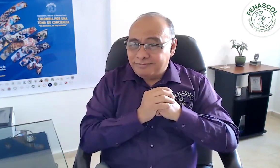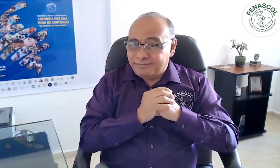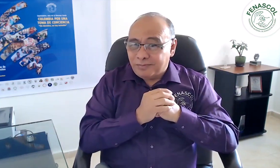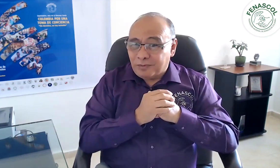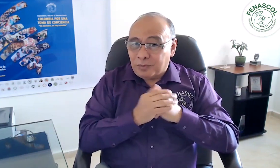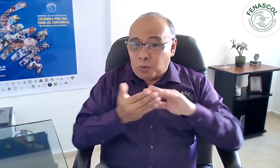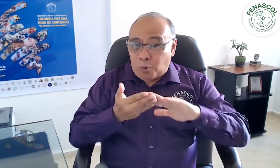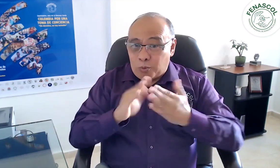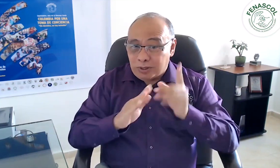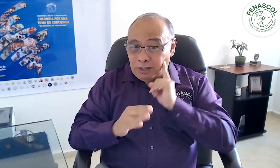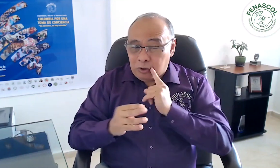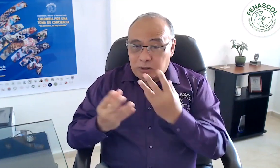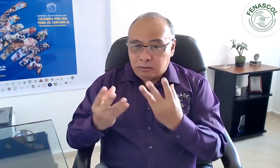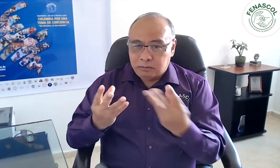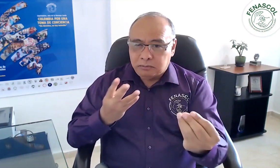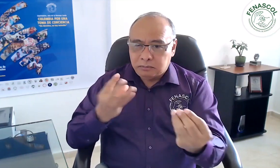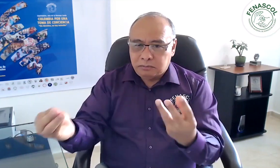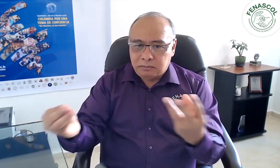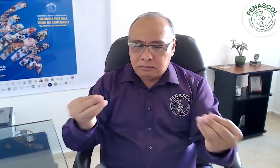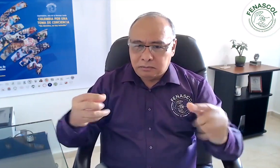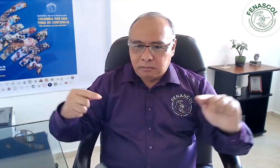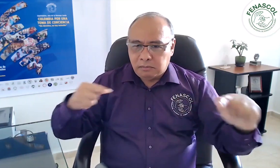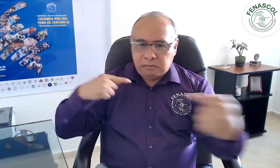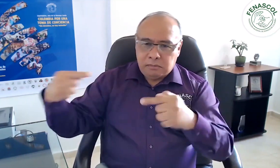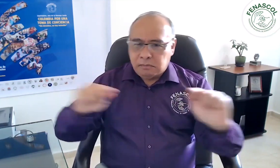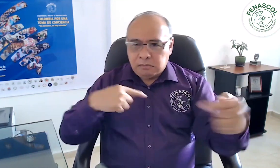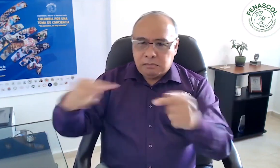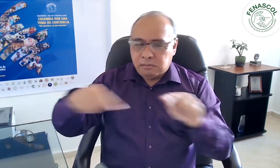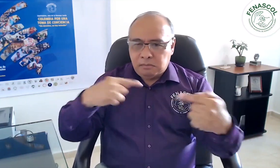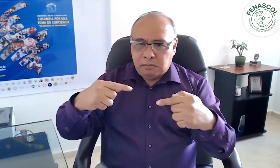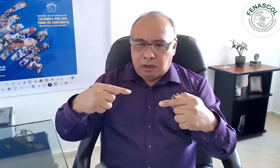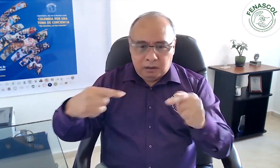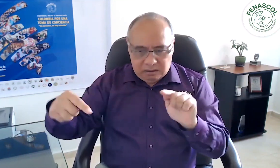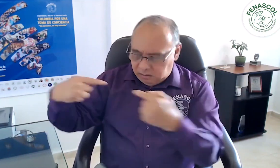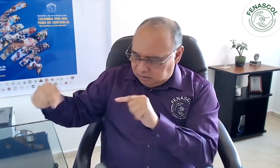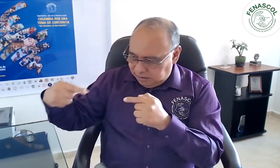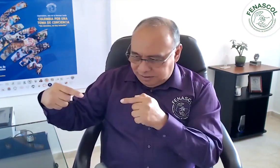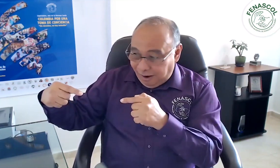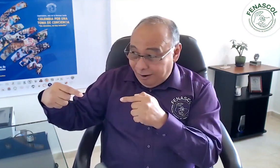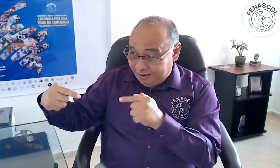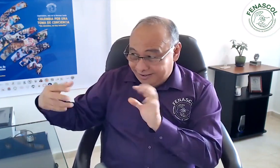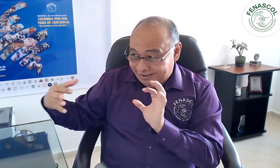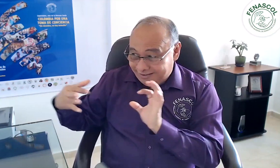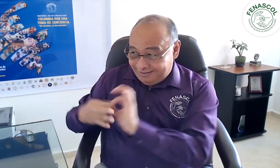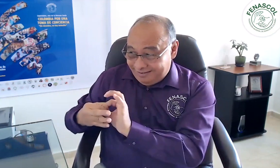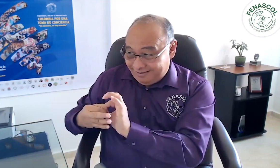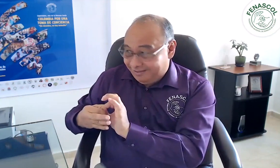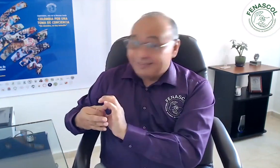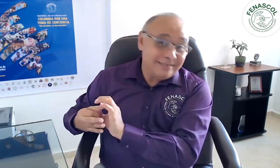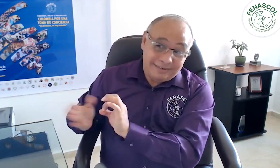articulo? A veces la comunidad sorda parece dividida, pero esas divisiones no nos permiten avanzar.